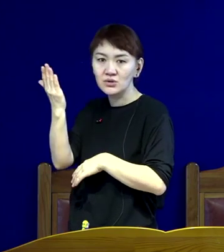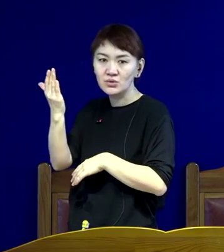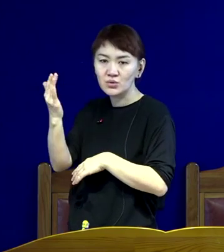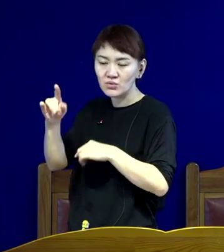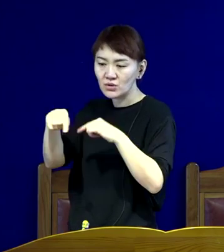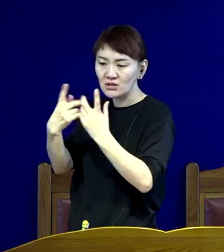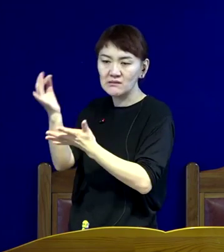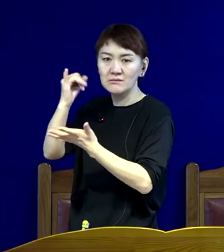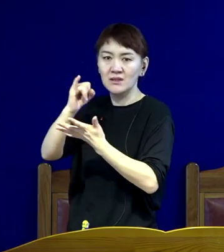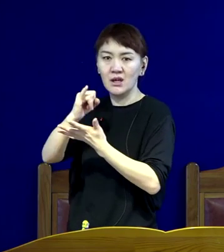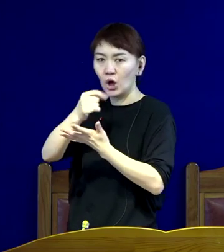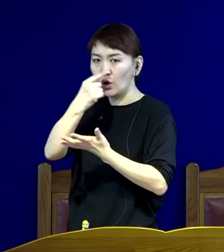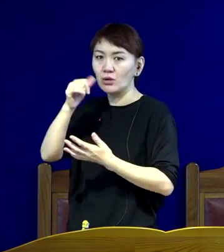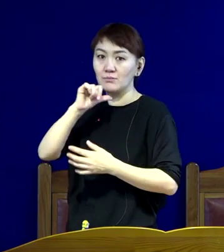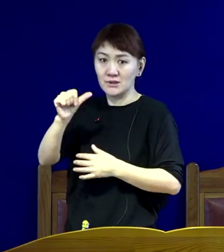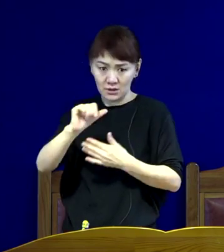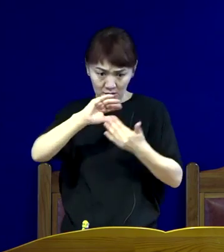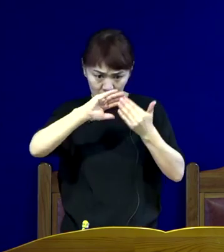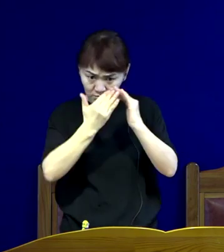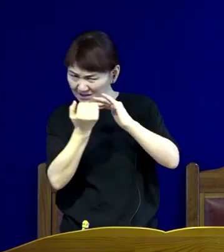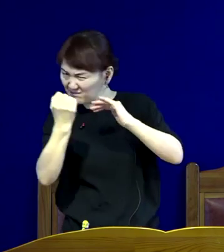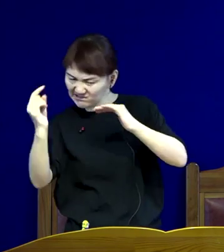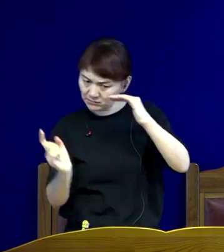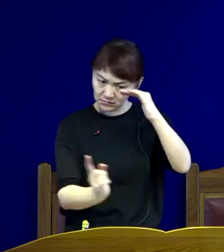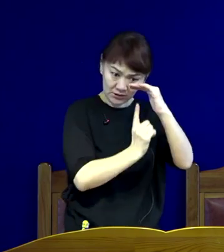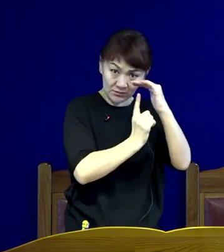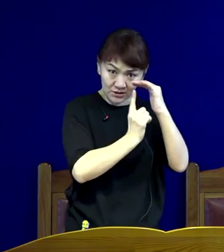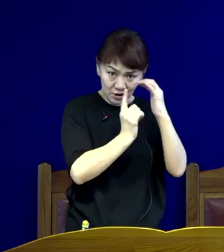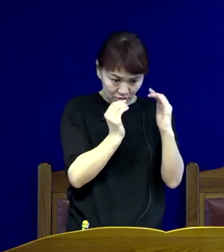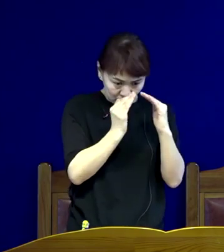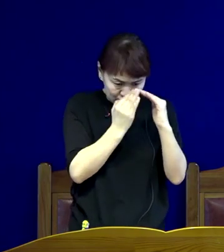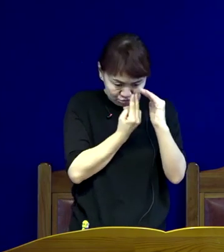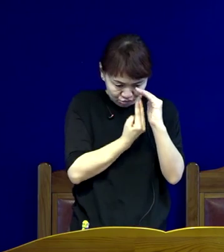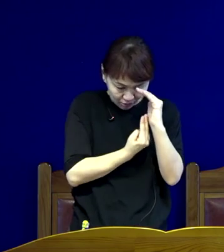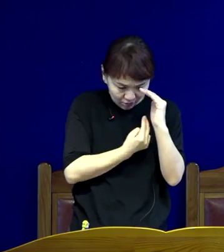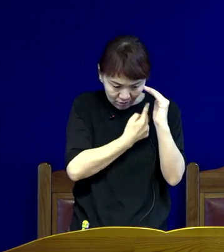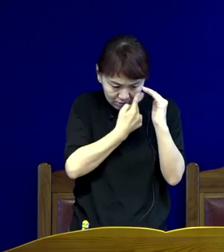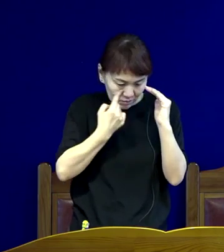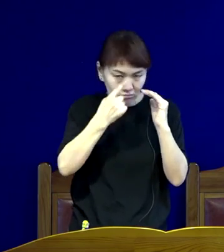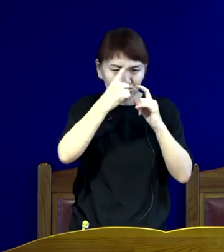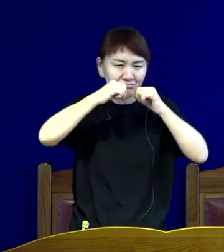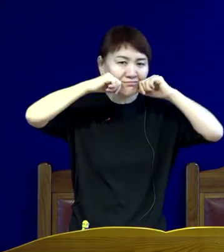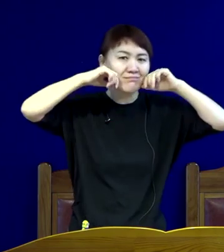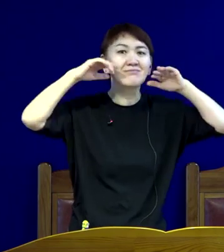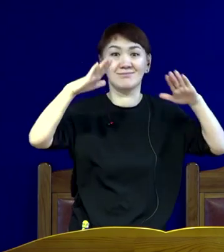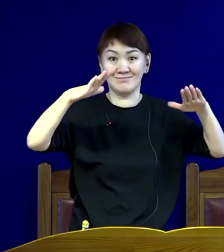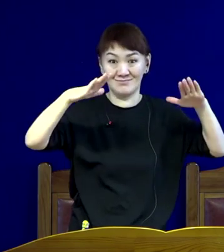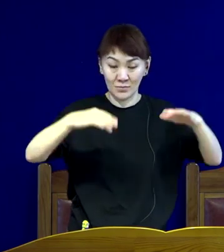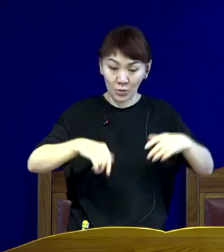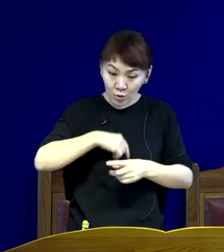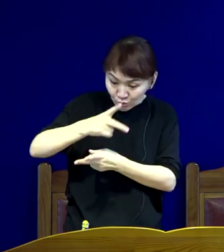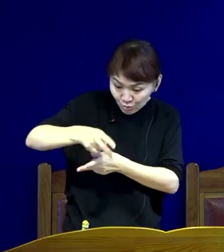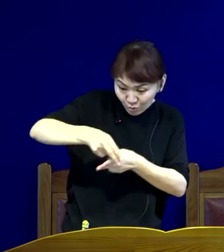орж ирэхээр бурхны үг ерөөл болно. Тэгэхээр туслагч гэдэг нь хайрыг хуваалцах